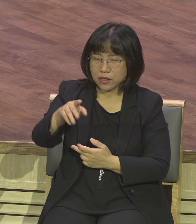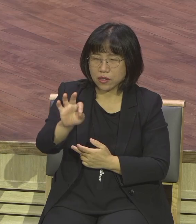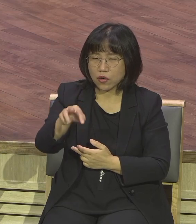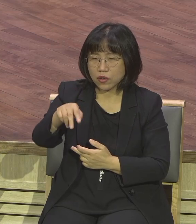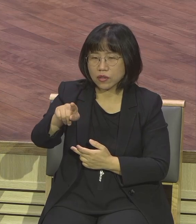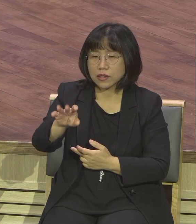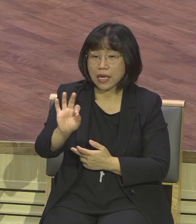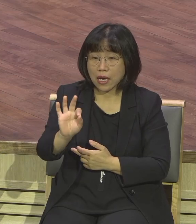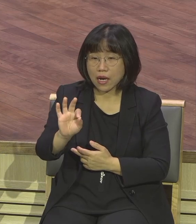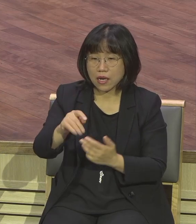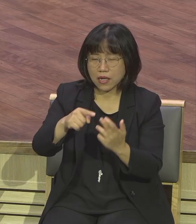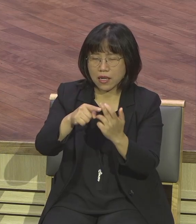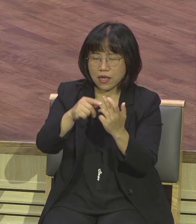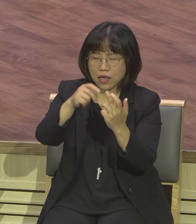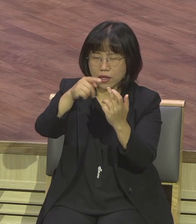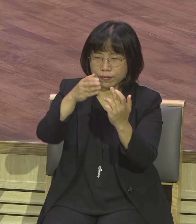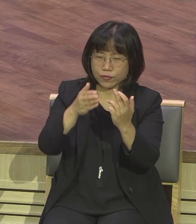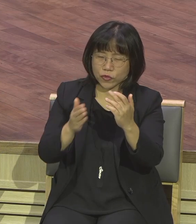산업인.